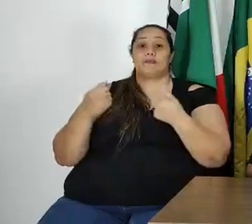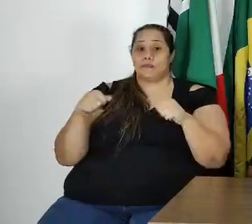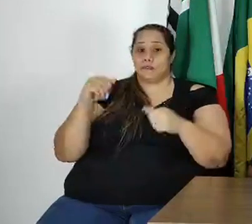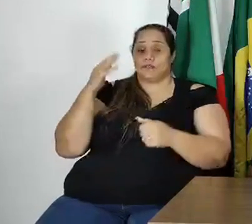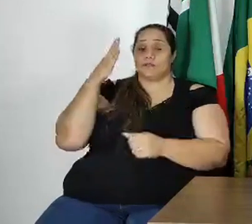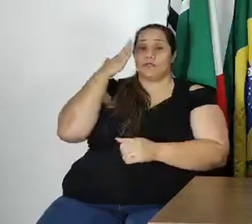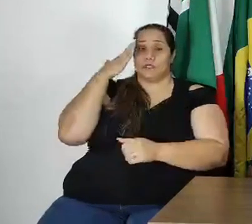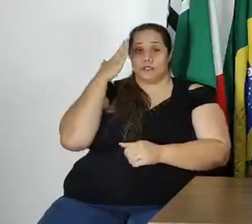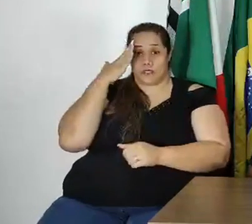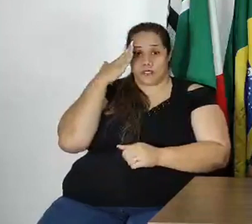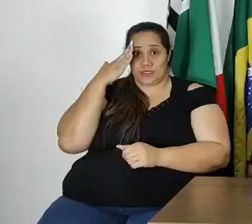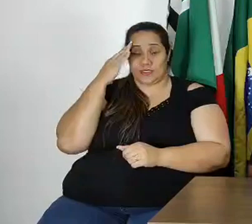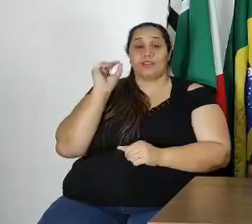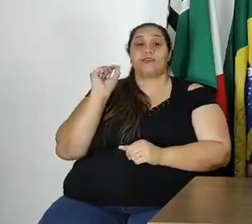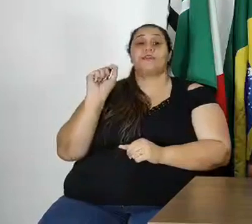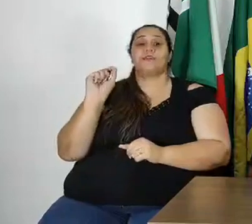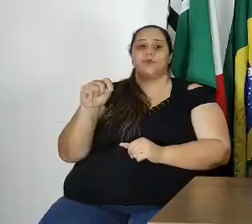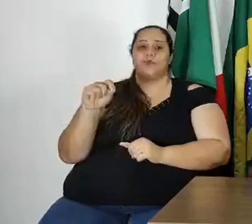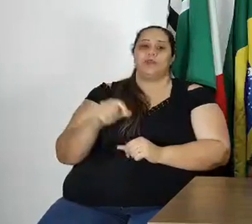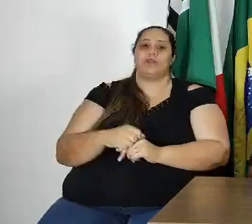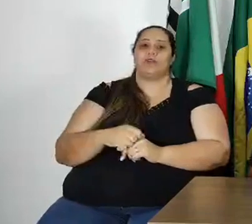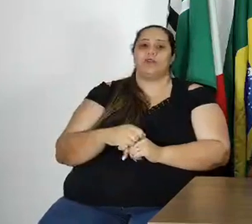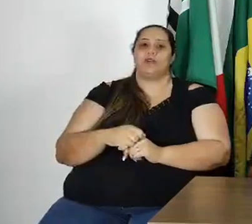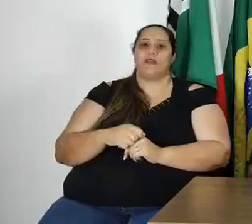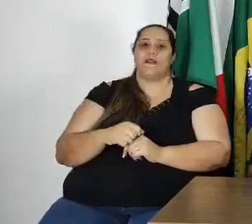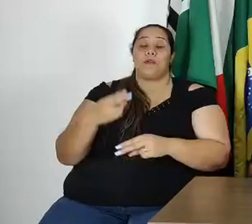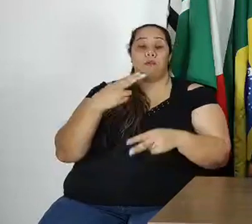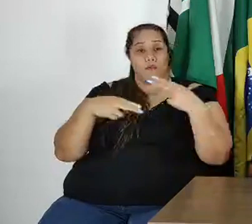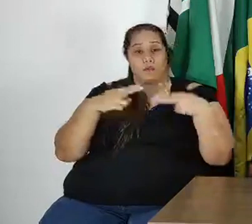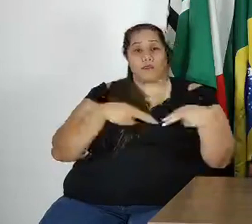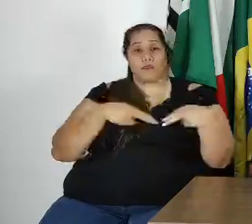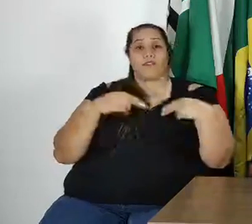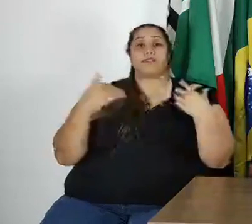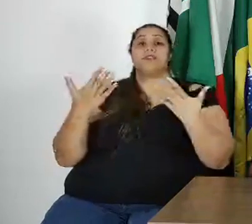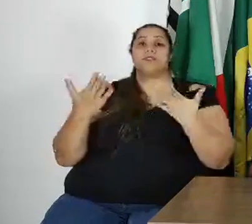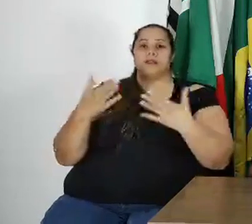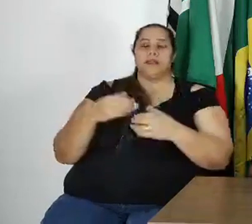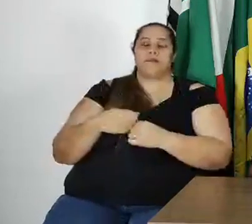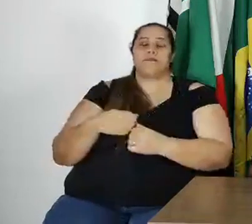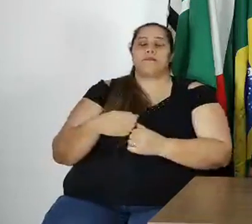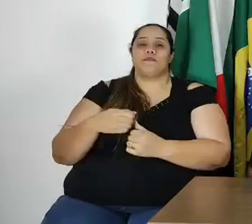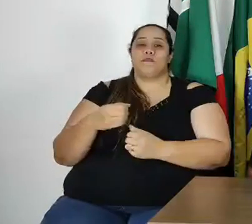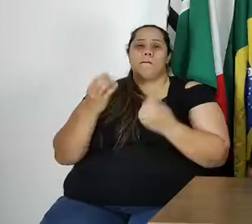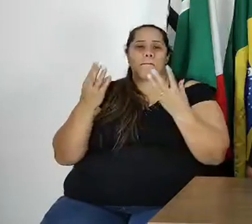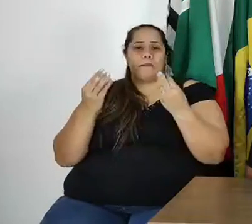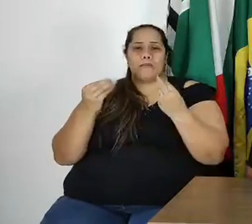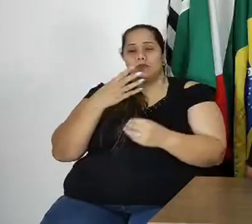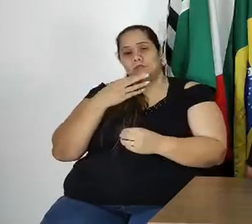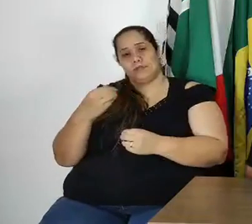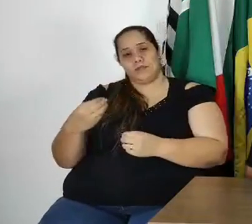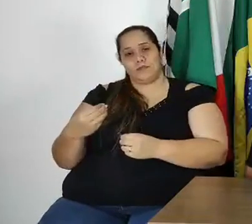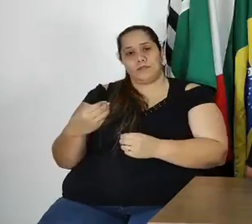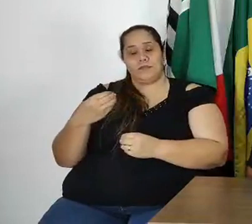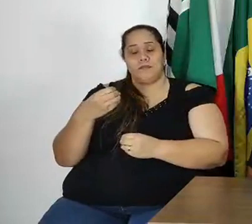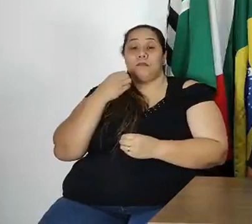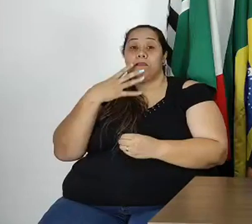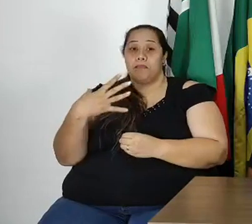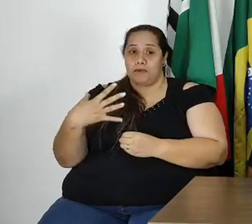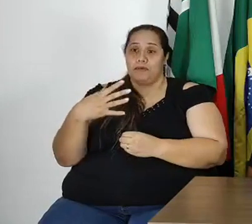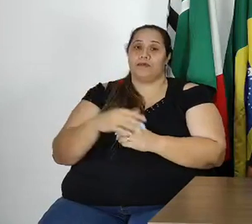uma herança é algo bom que os pais deixam para os filhos. E em